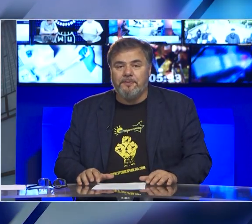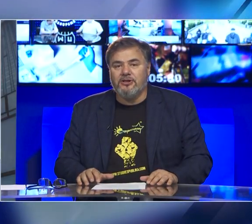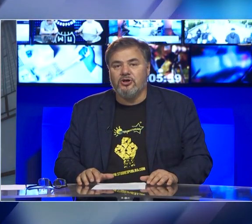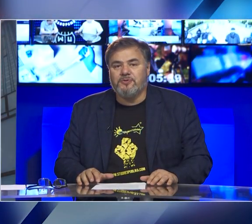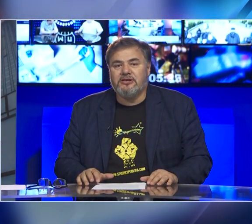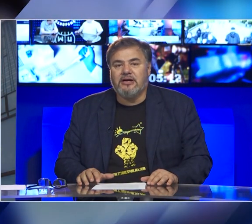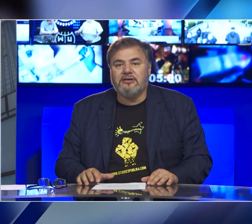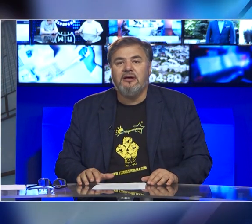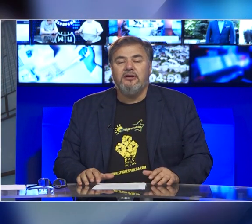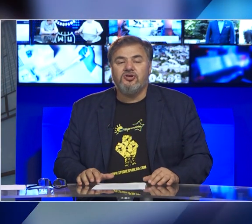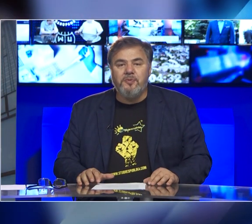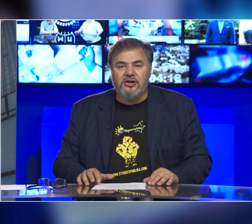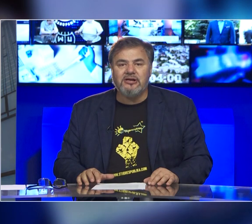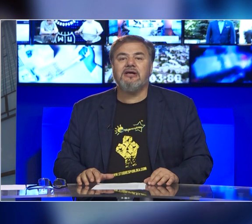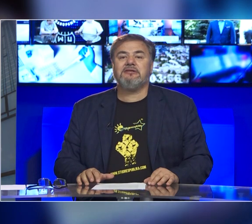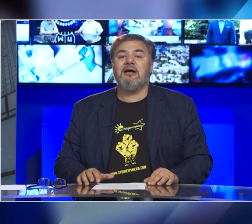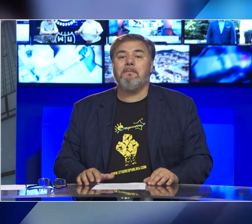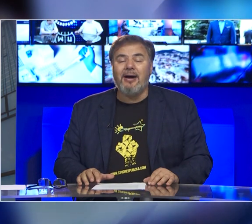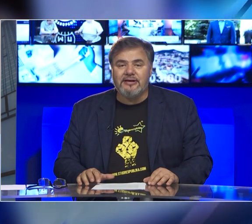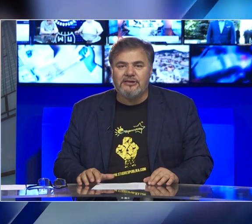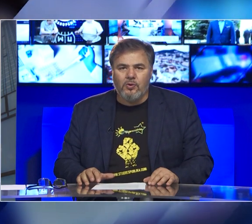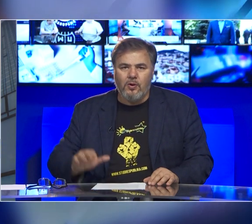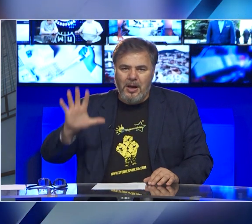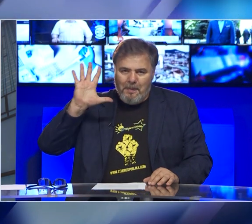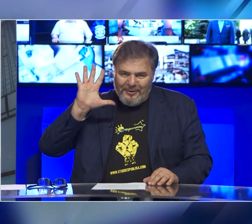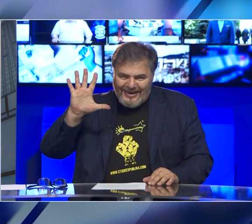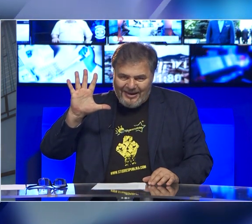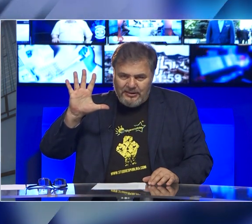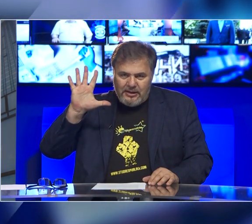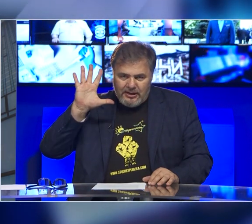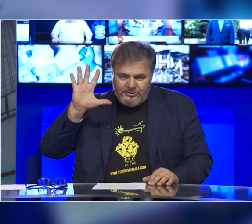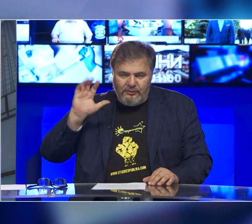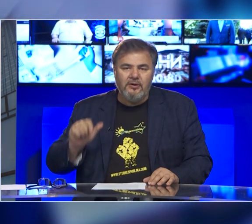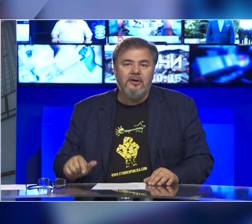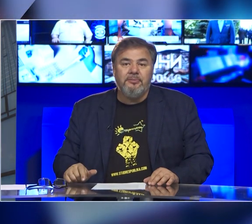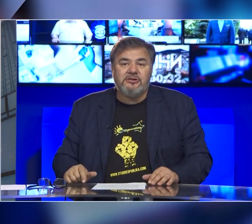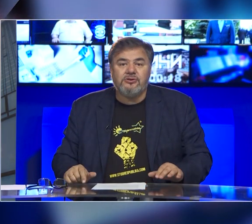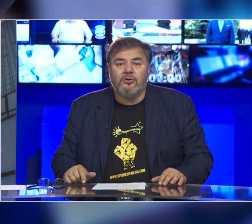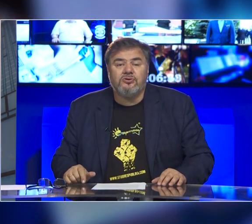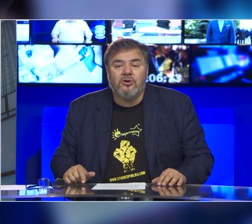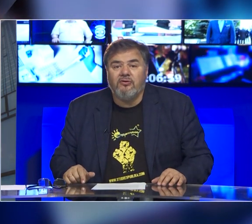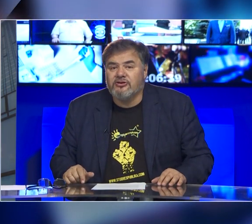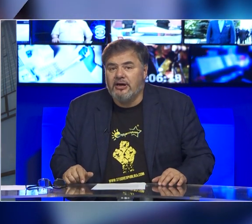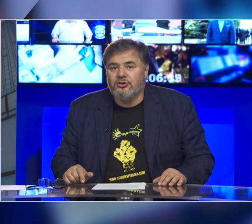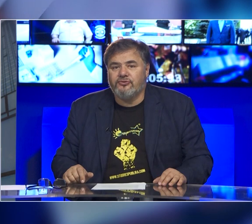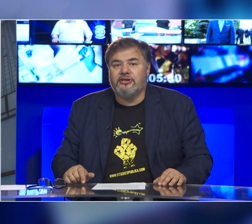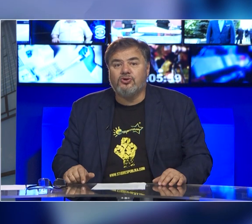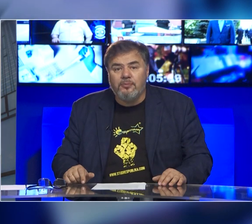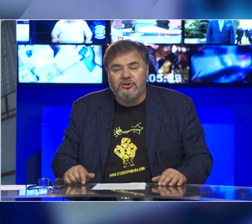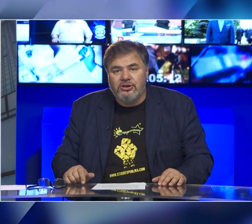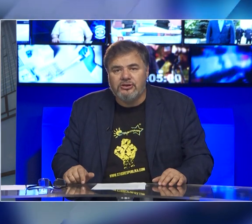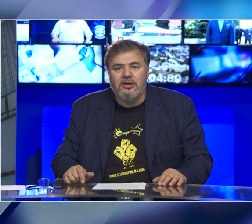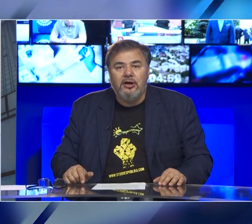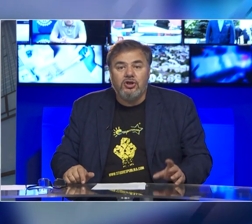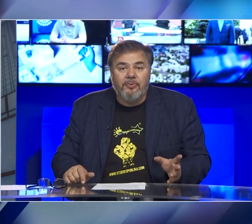яким необхідна госпіталізація, збільшилося майже у 5 разів. Міністерство охорони здоров'я вважає, що вже на